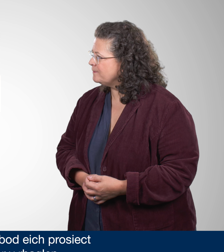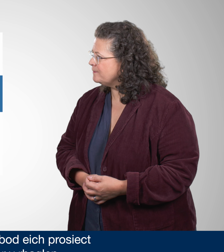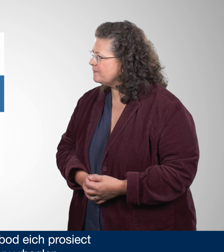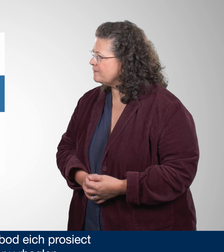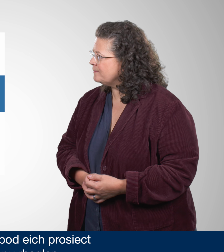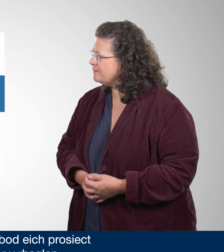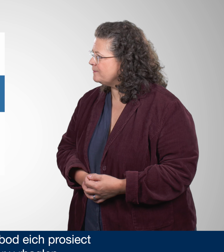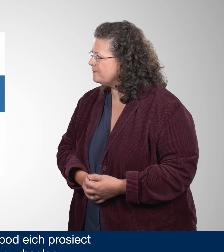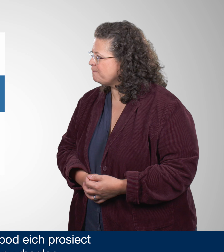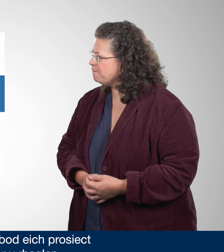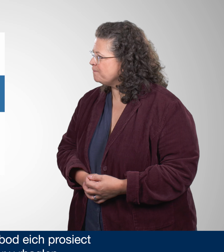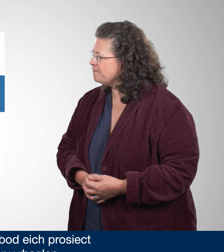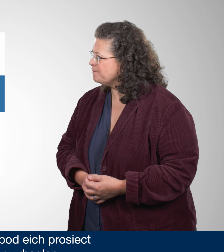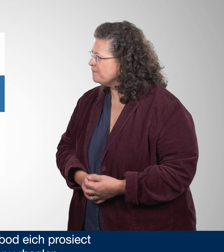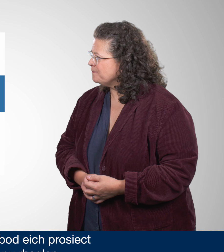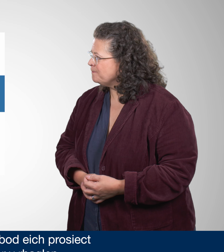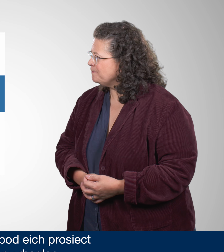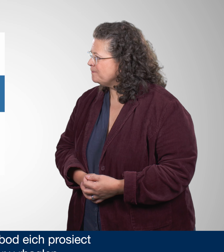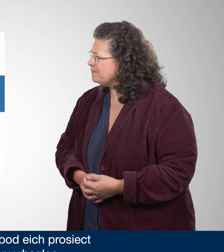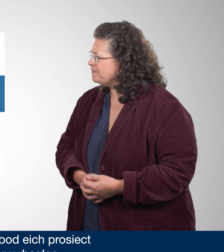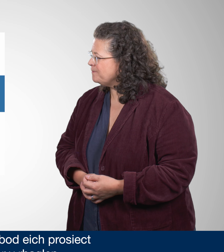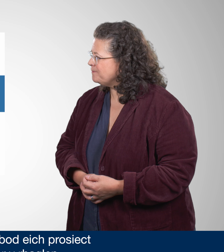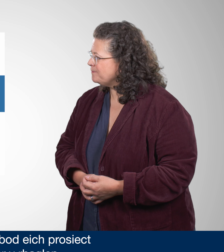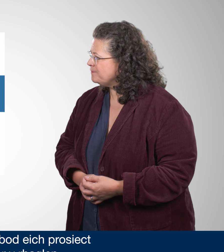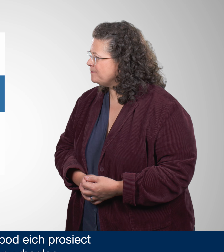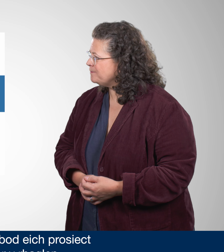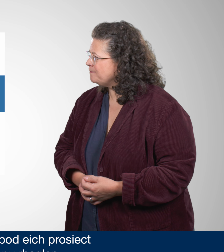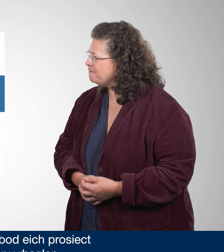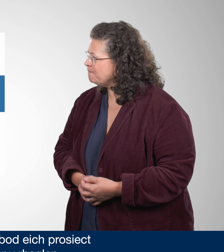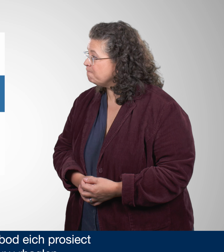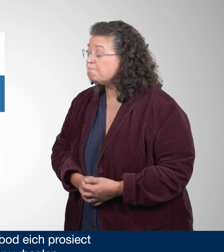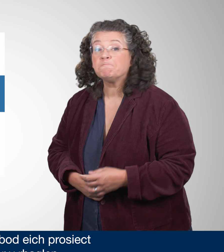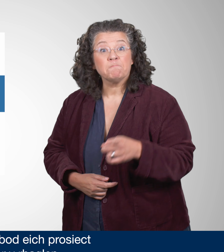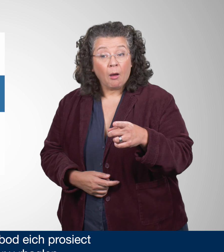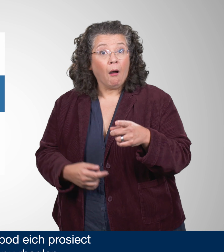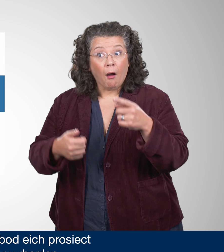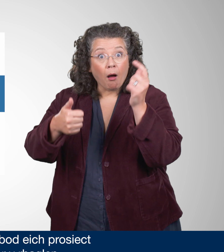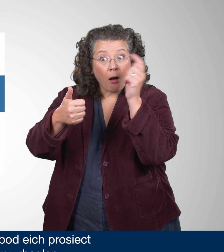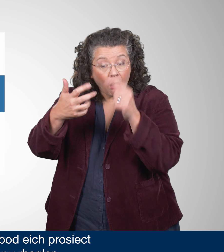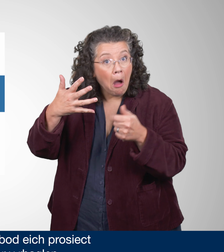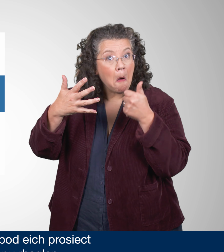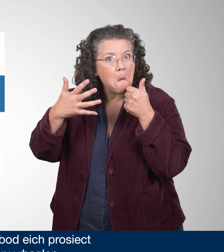Os ydych chi'n teimlo bod eich prosiect yn addas ar gyfer y rhaglen,